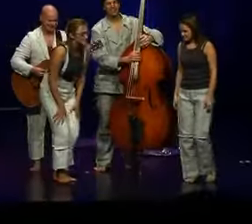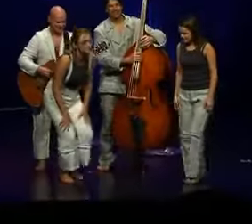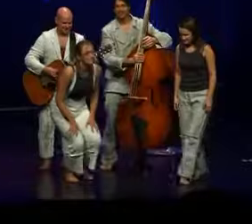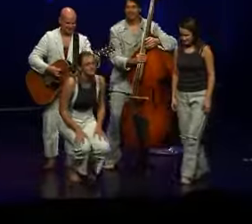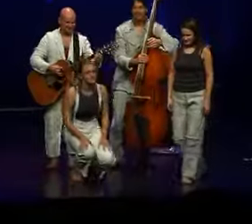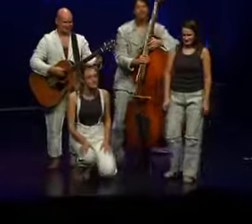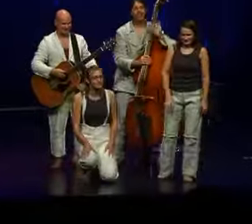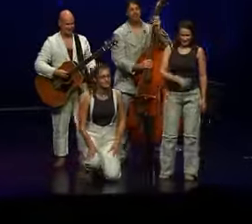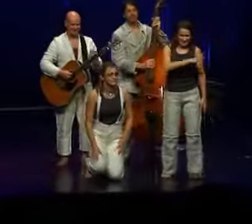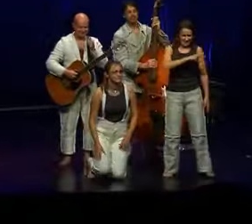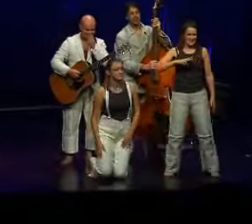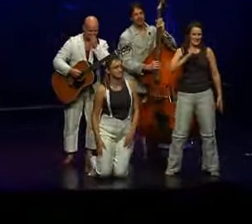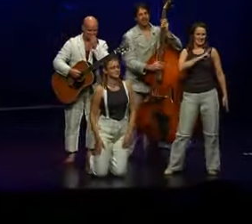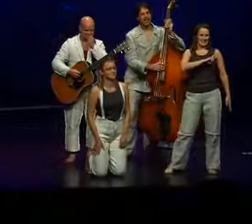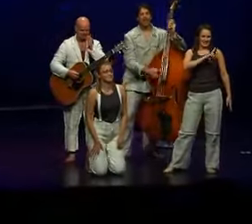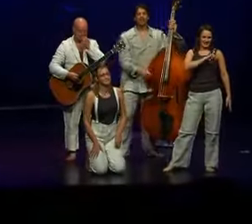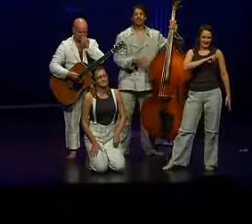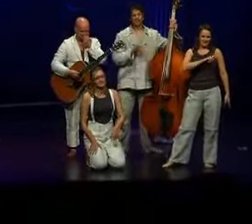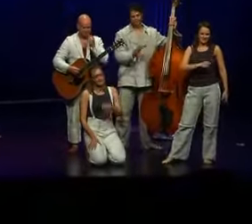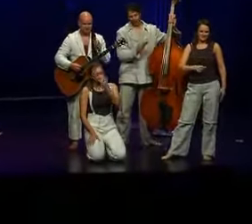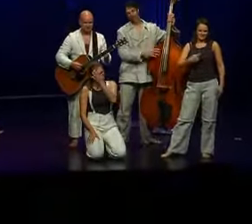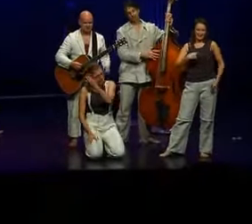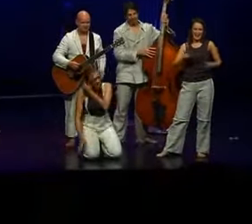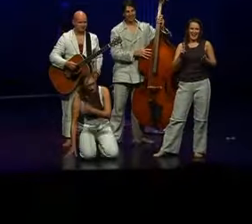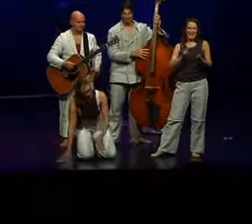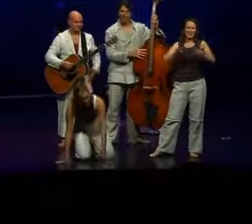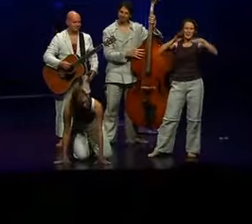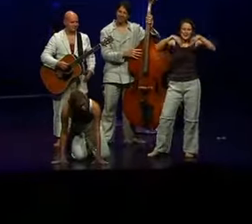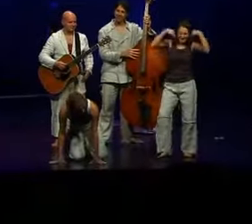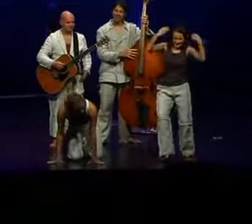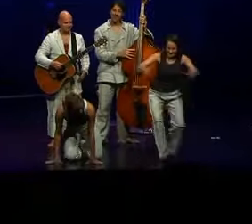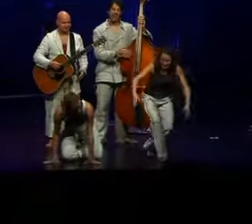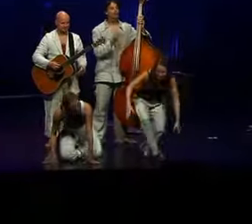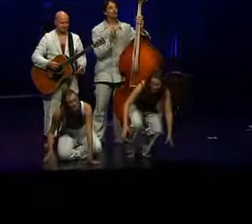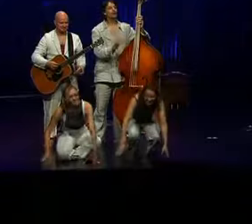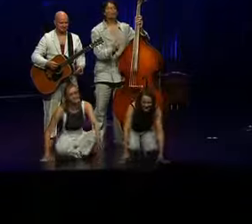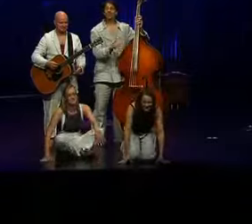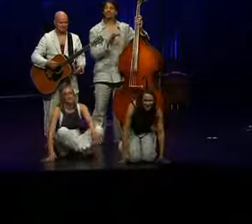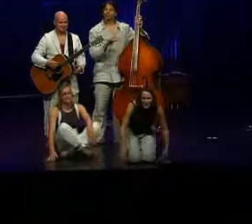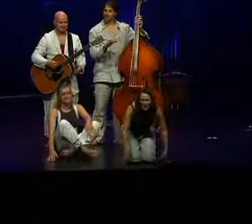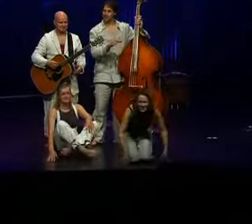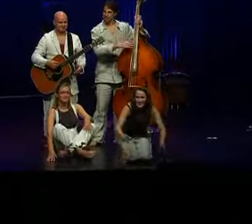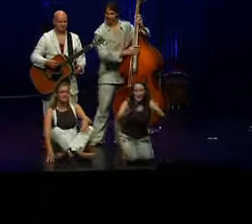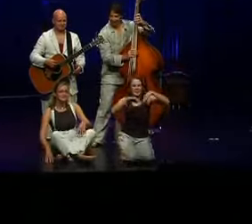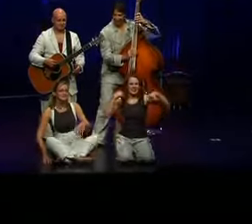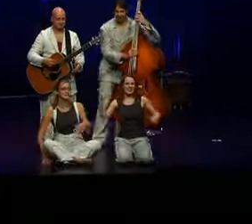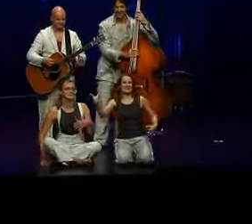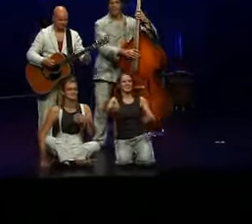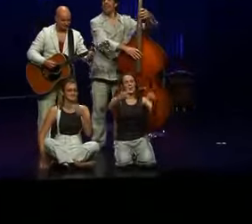Dames en heren, ik zal u zeggen, ik ben heel content. Ja, ik ben content dat u er allemaal